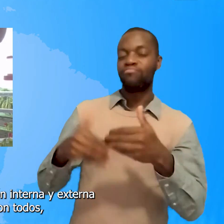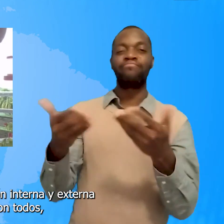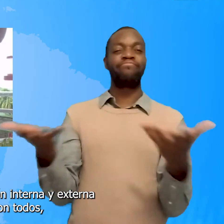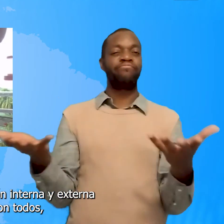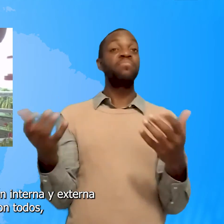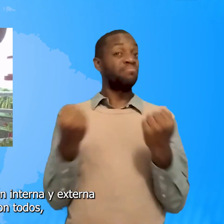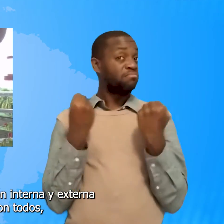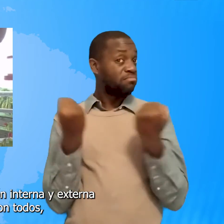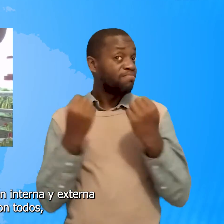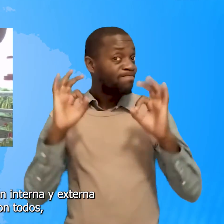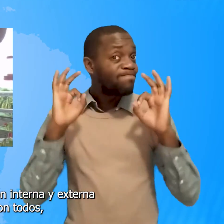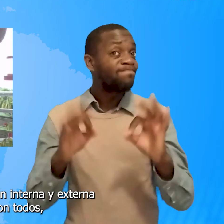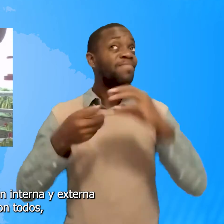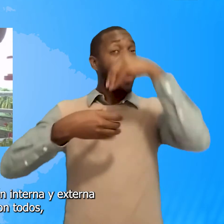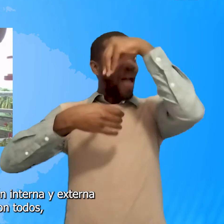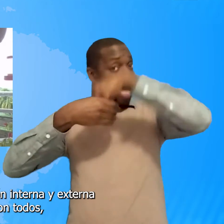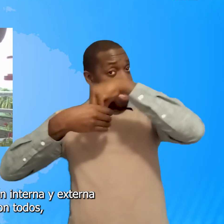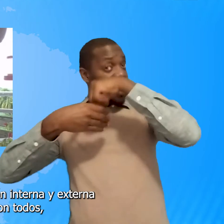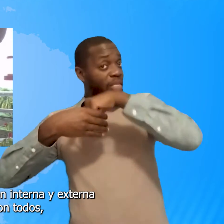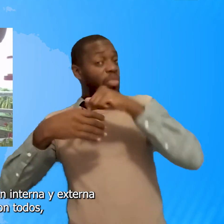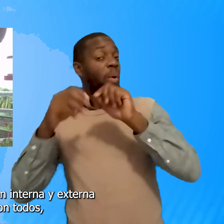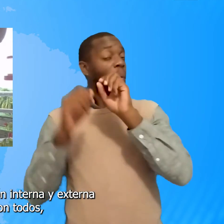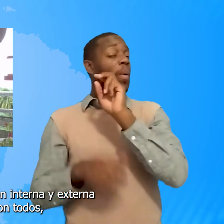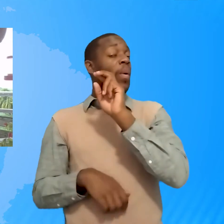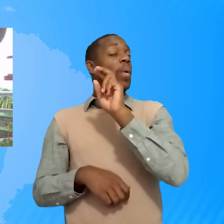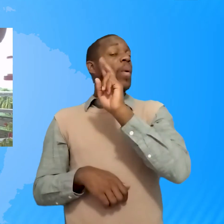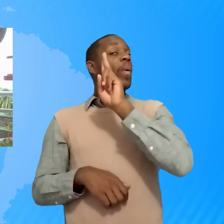la comunicación interna y externa contar